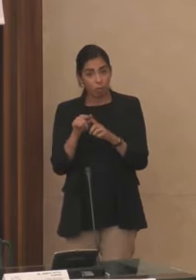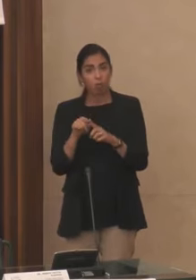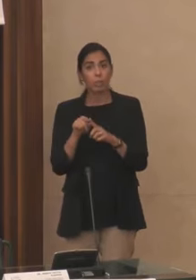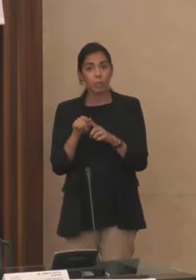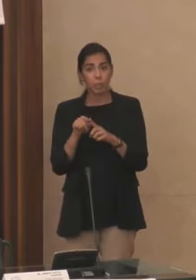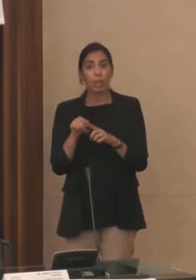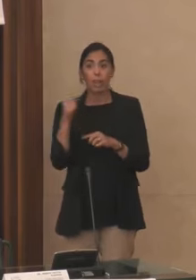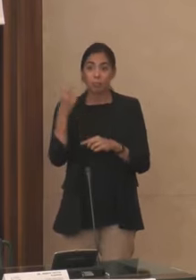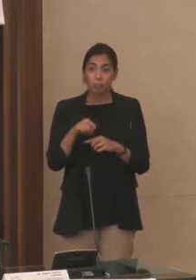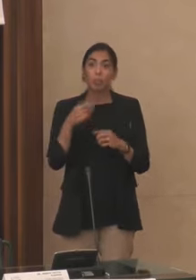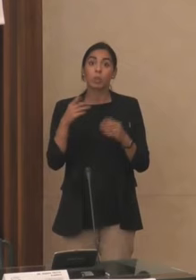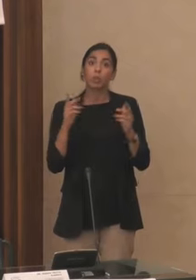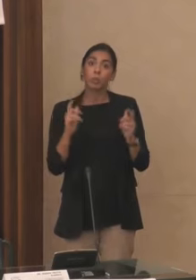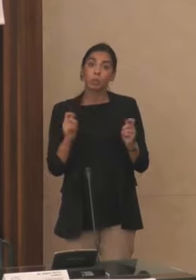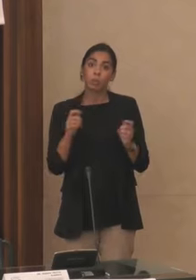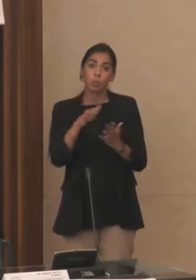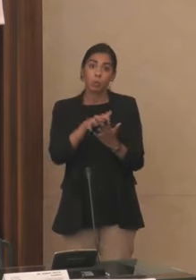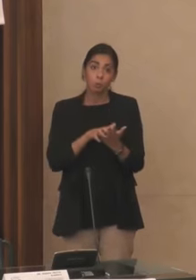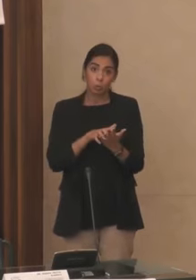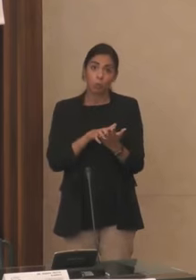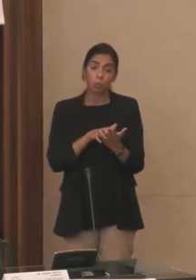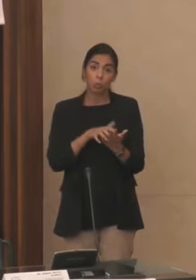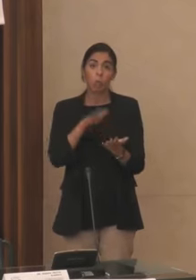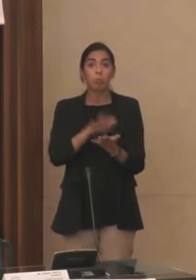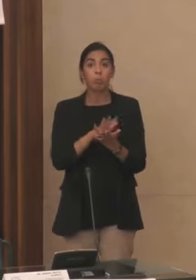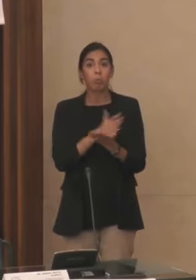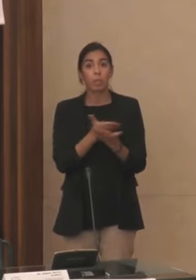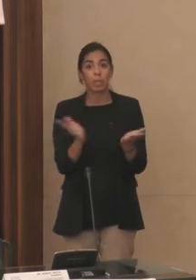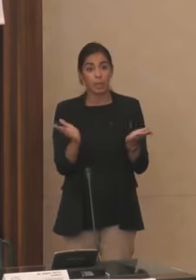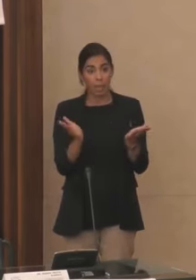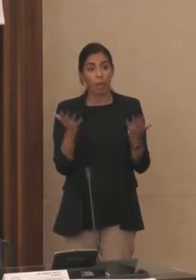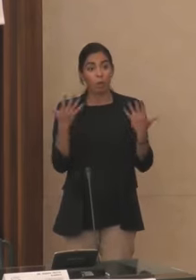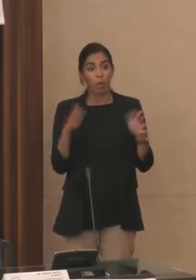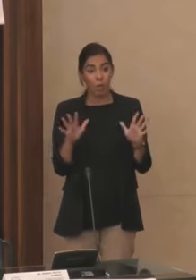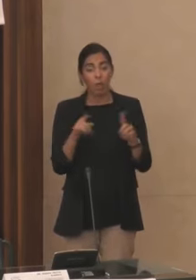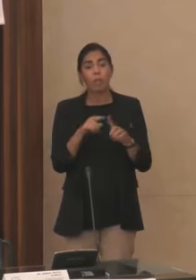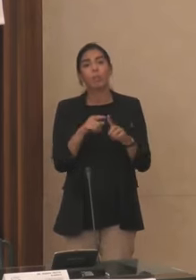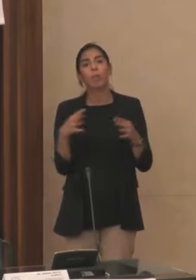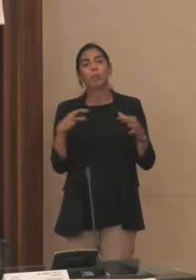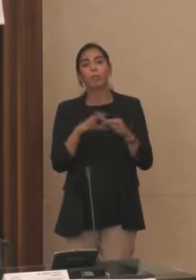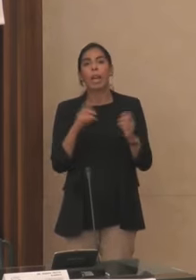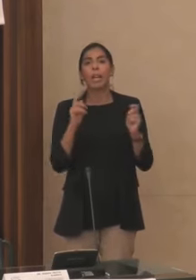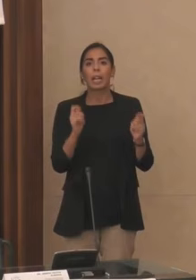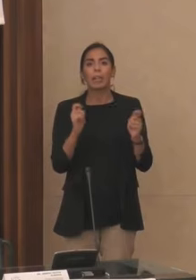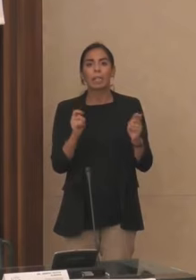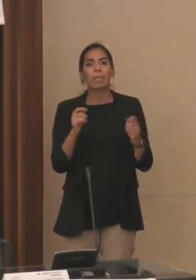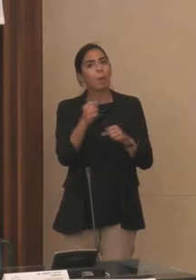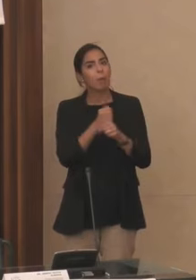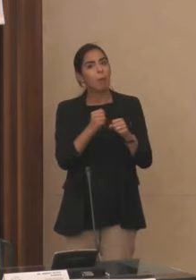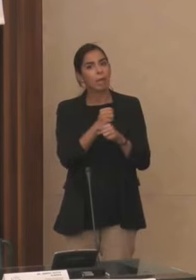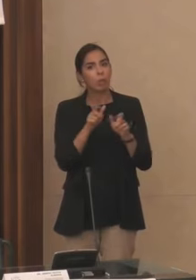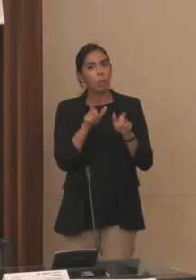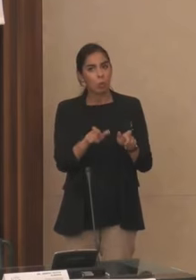è stato pubblicato sulla rivista Clinical Medicine, il magazine che fa capo